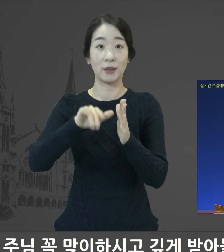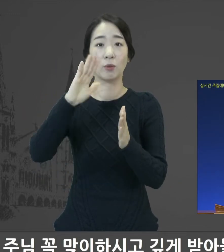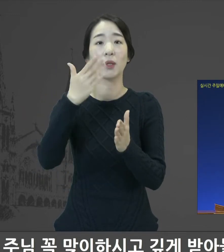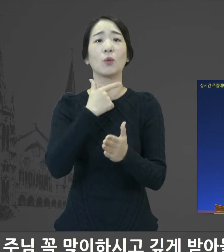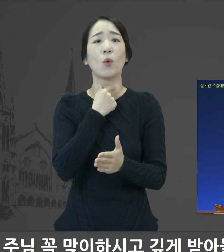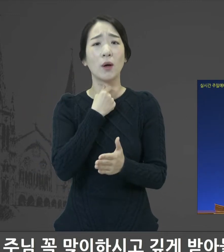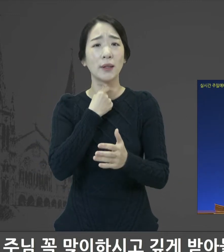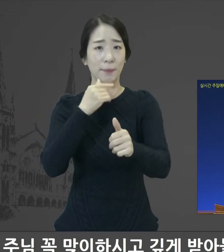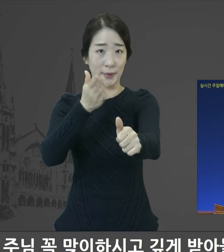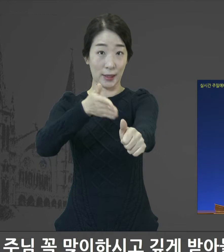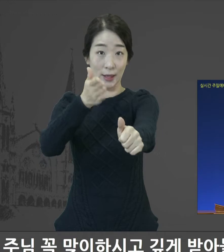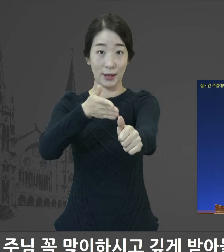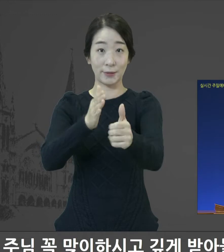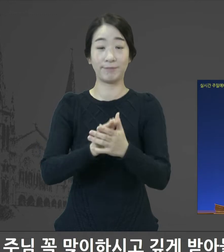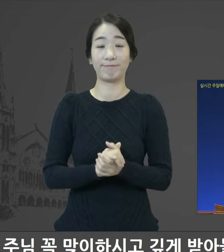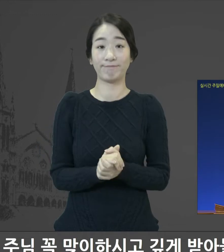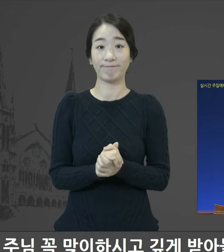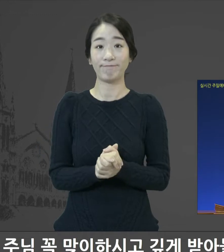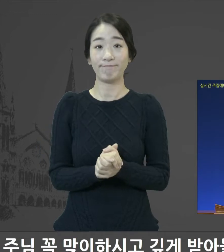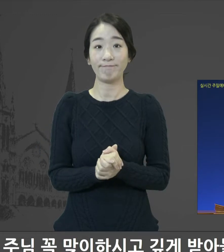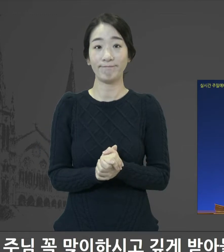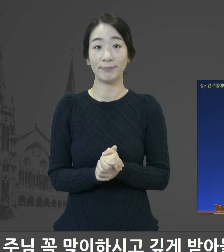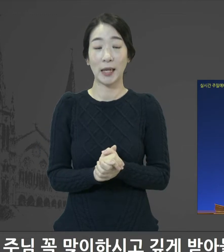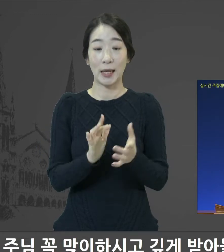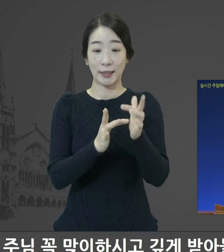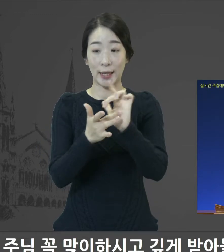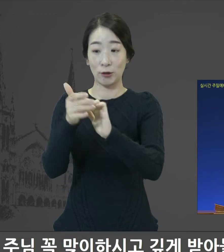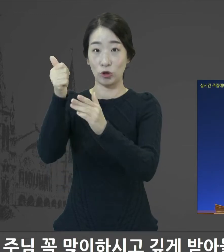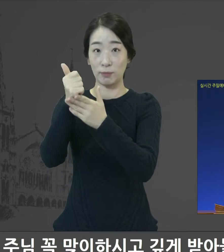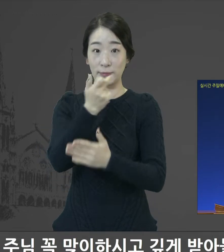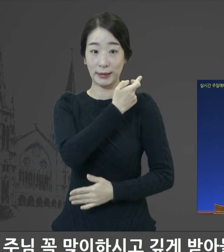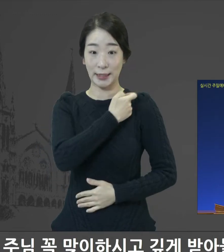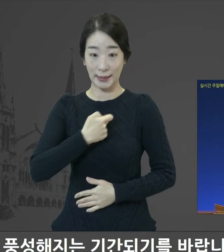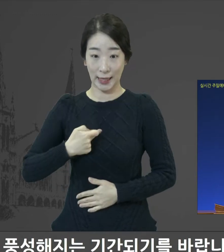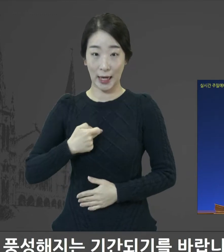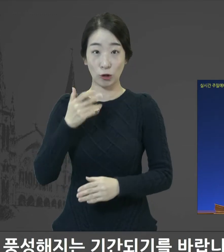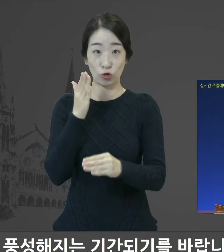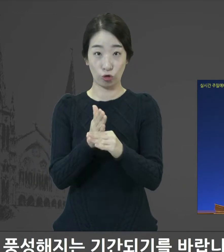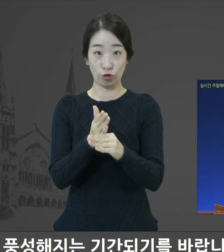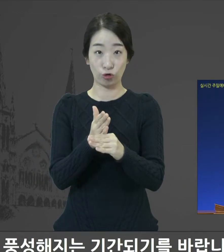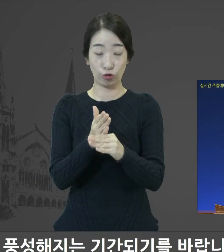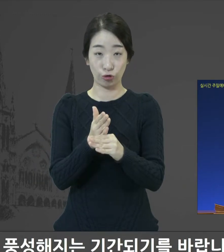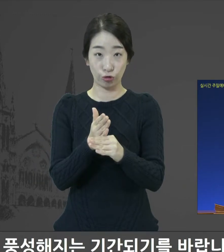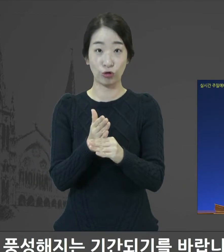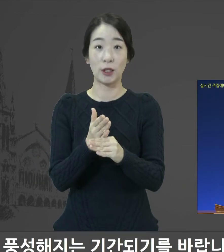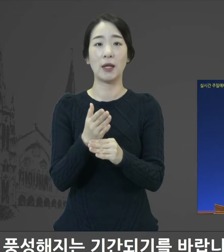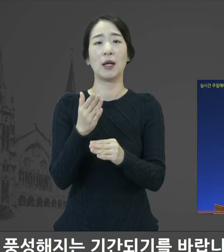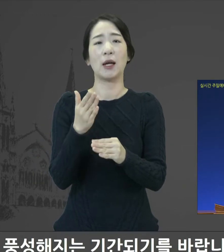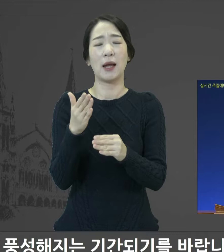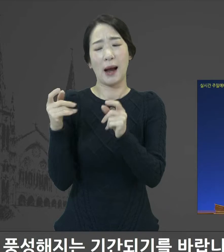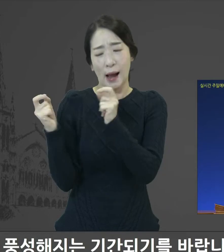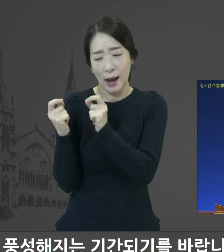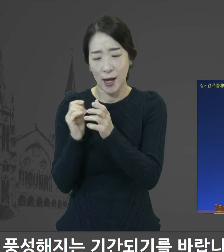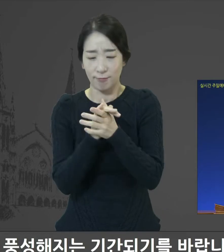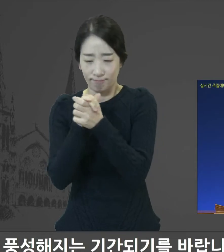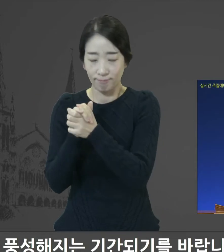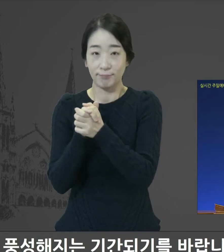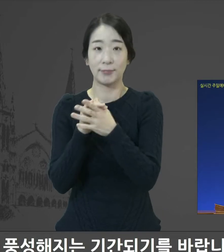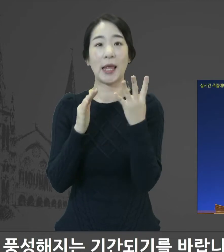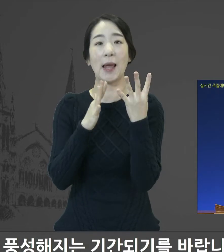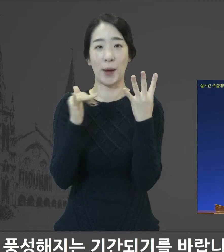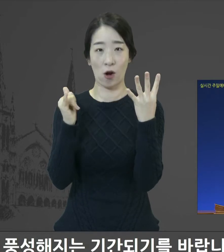예수님의 12 제자 중에 가까이 지내던 제자가 4명 있었습니다.